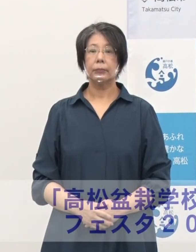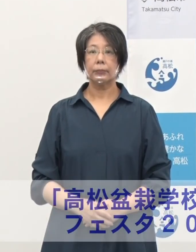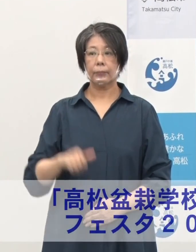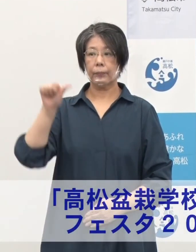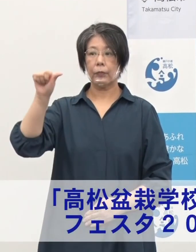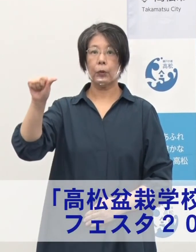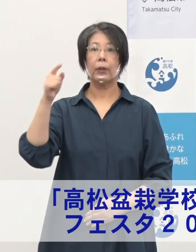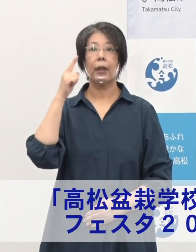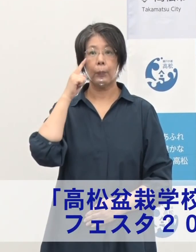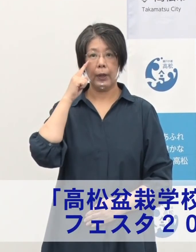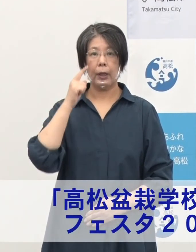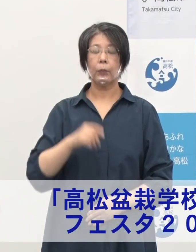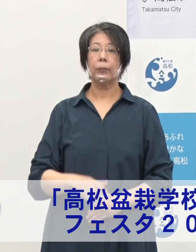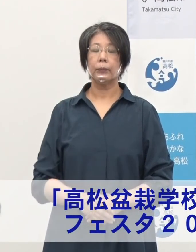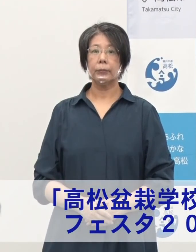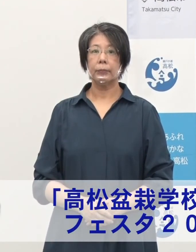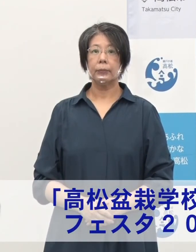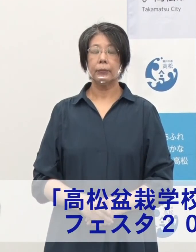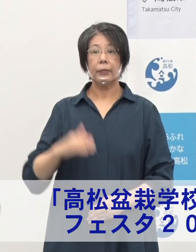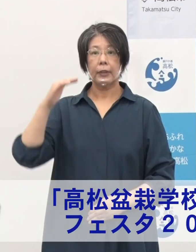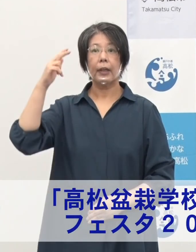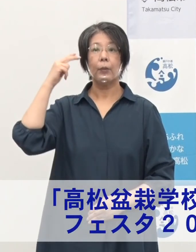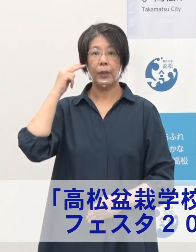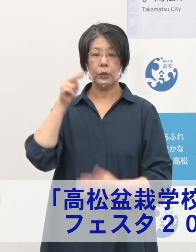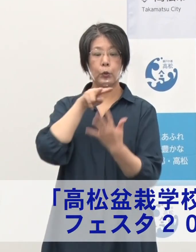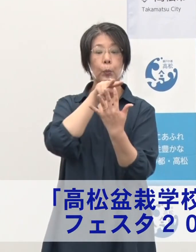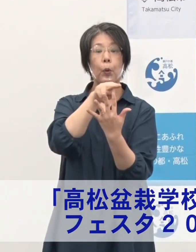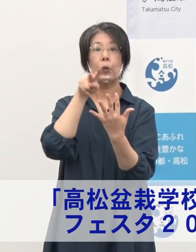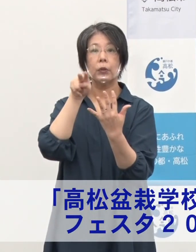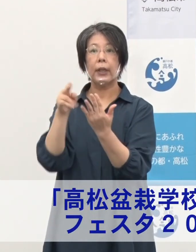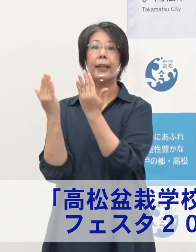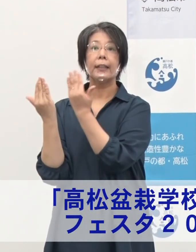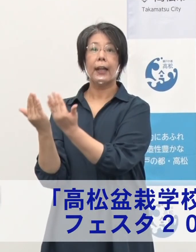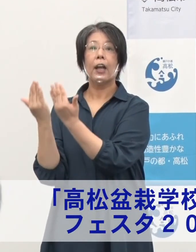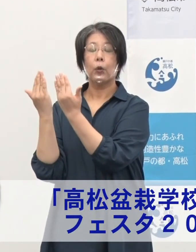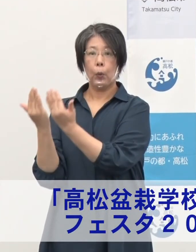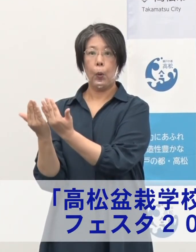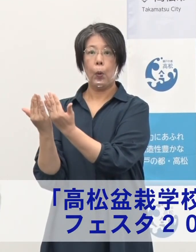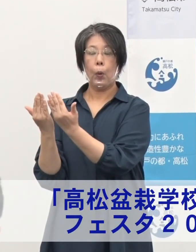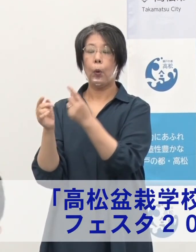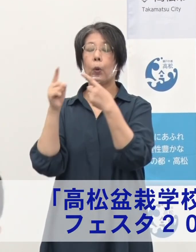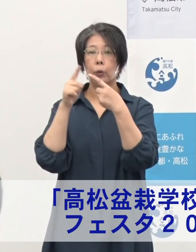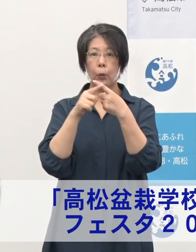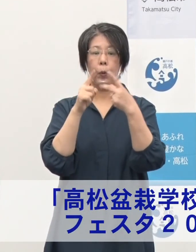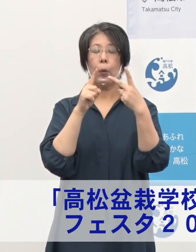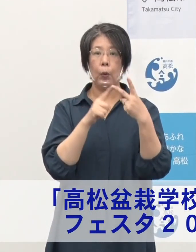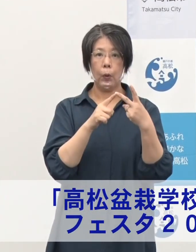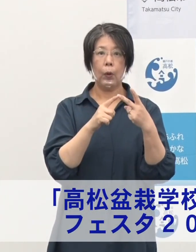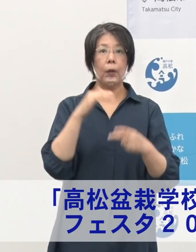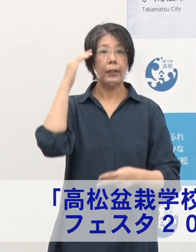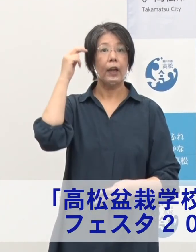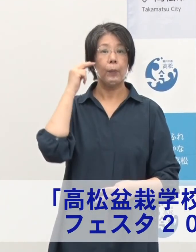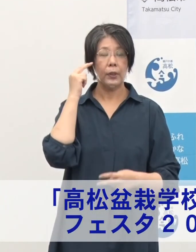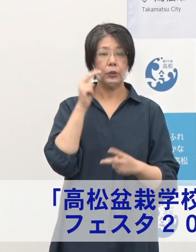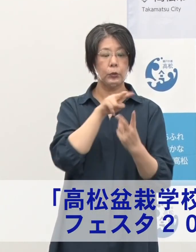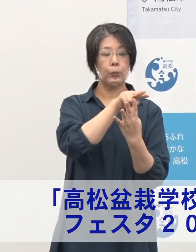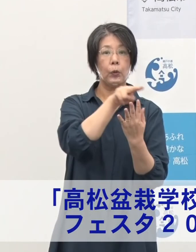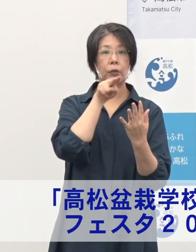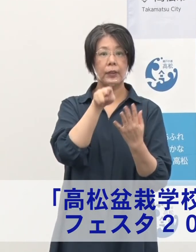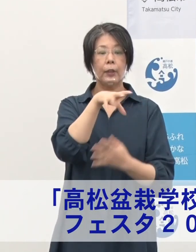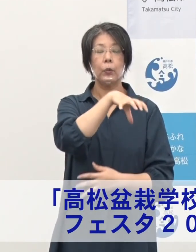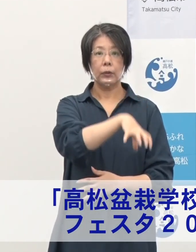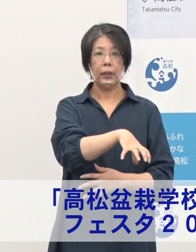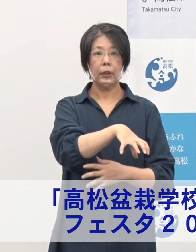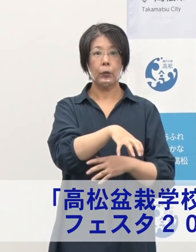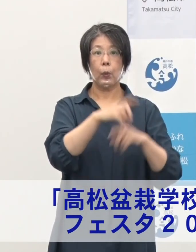最後5点目でございますけれども高松盆栽学校の開校を呼び高松盆栽の里フェスターに